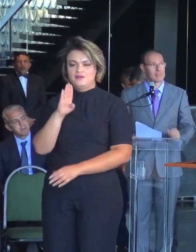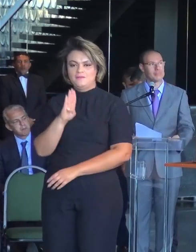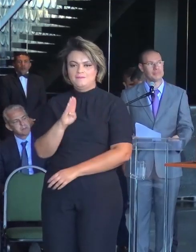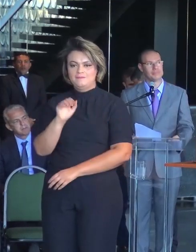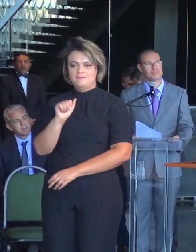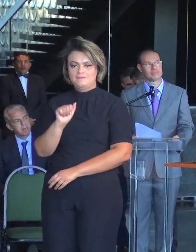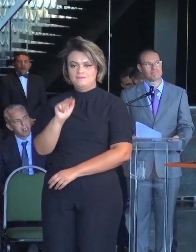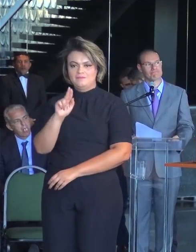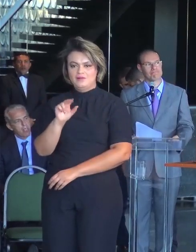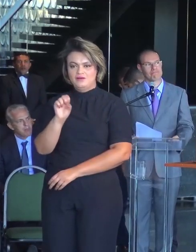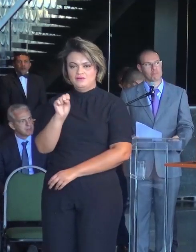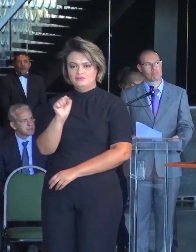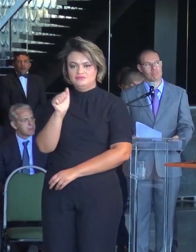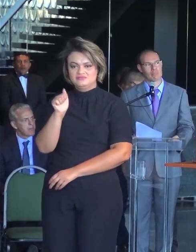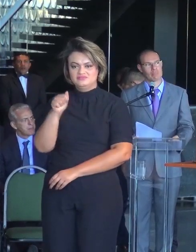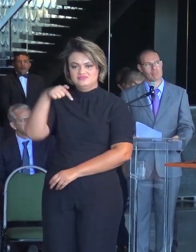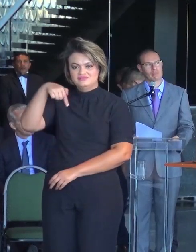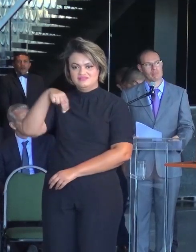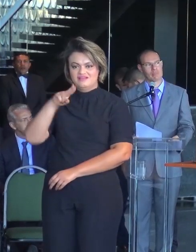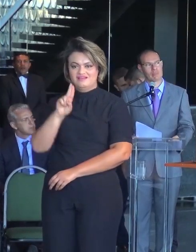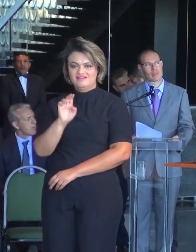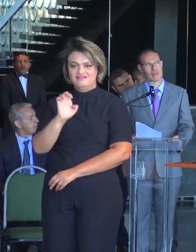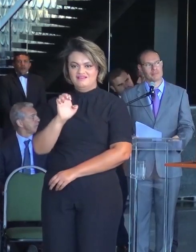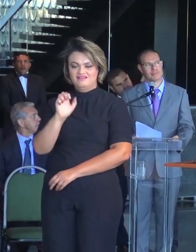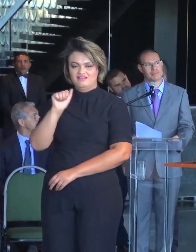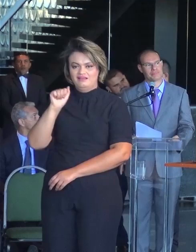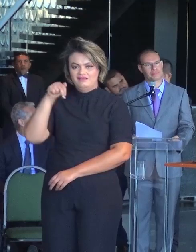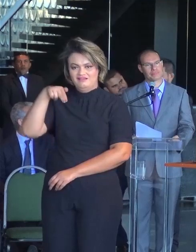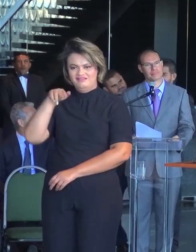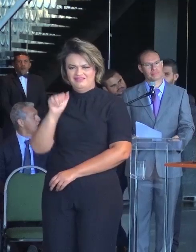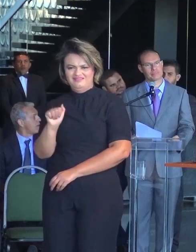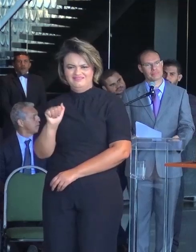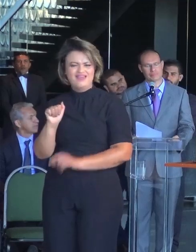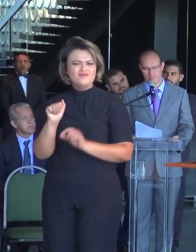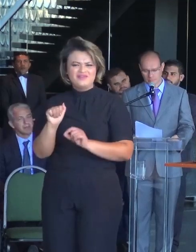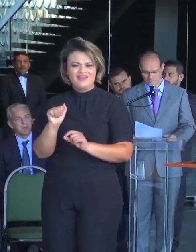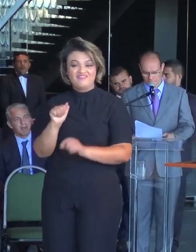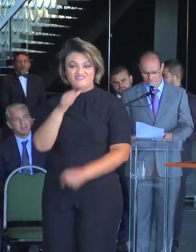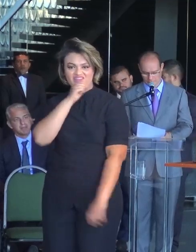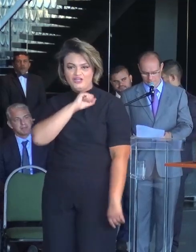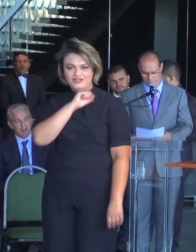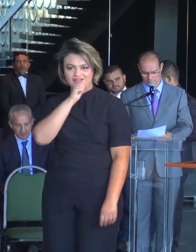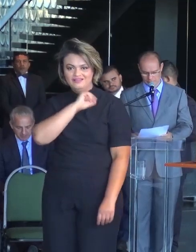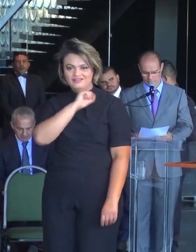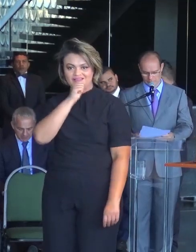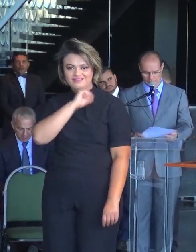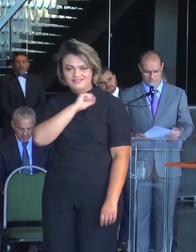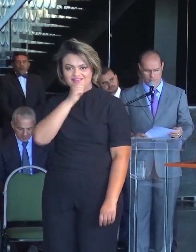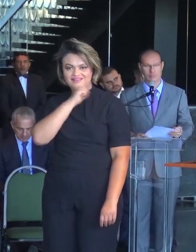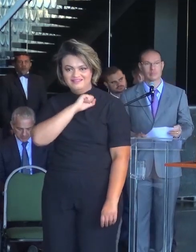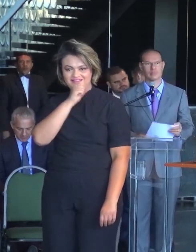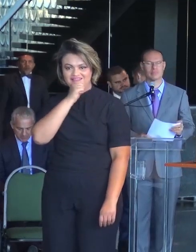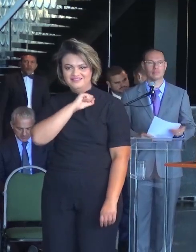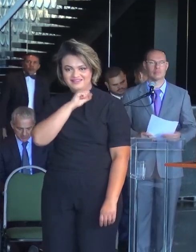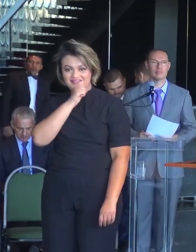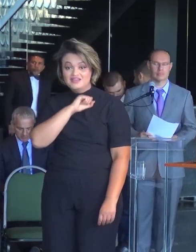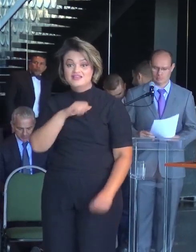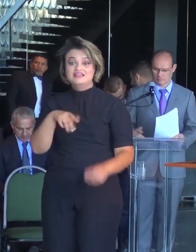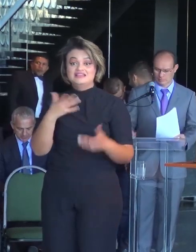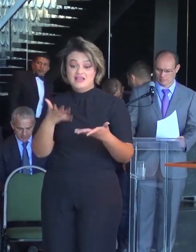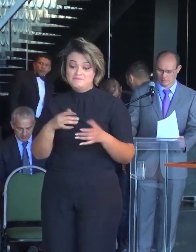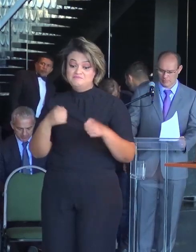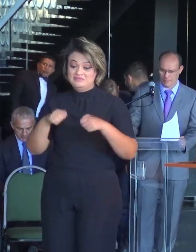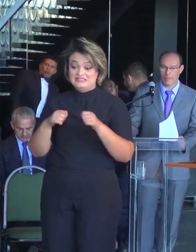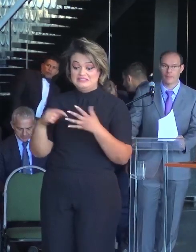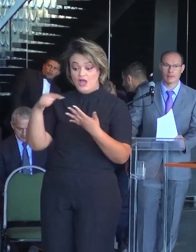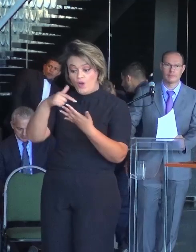Balzaquiana. É uma lei que ela já precisa... Ela precisa atender a